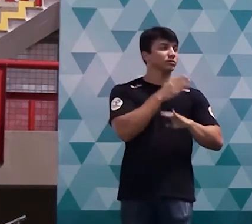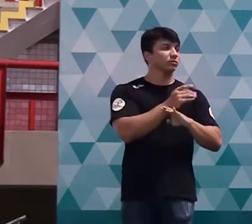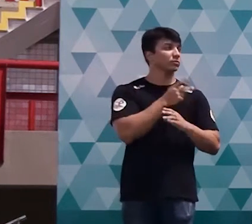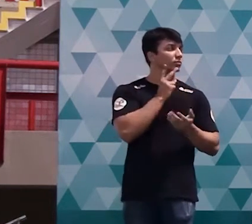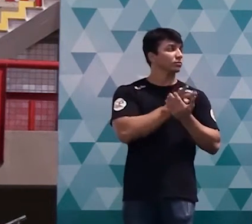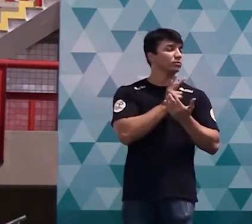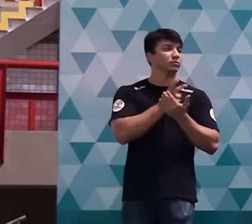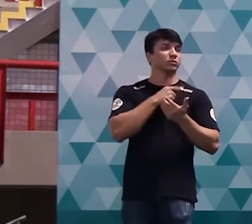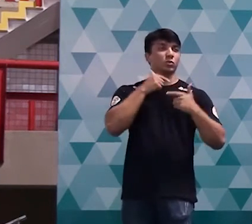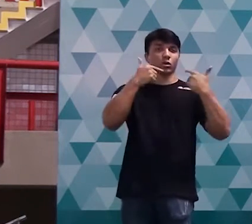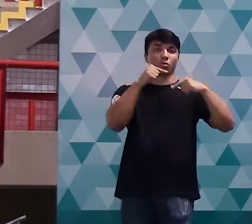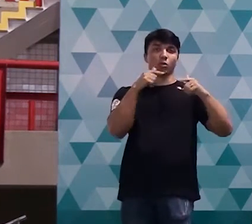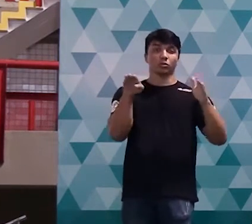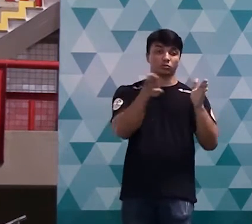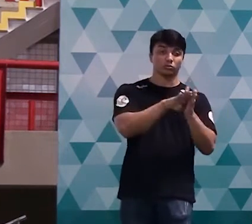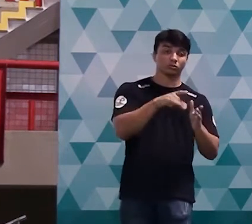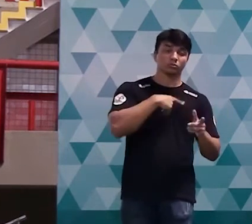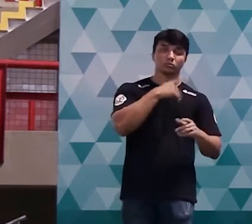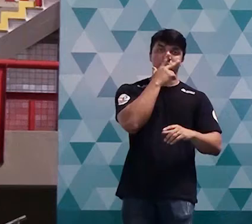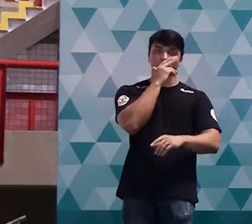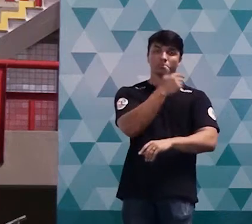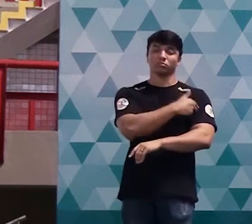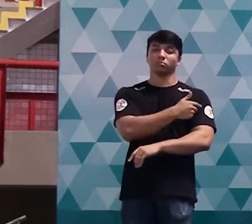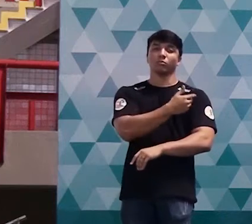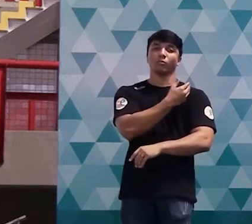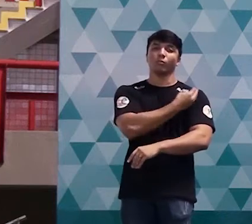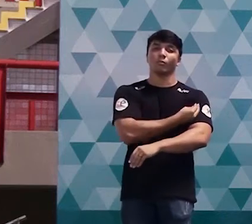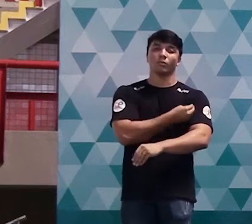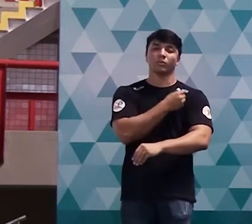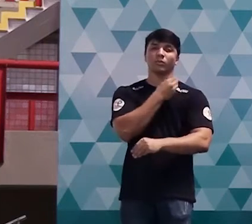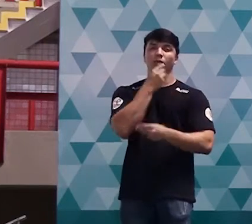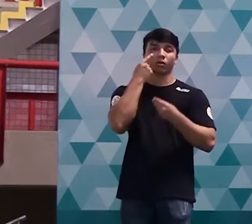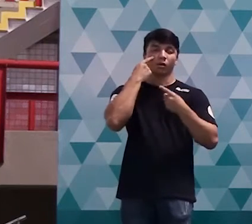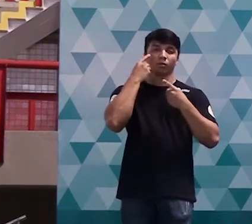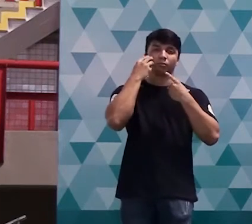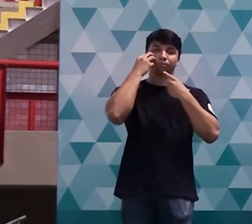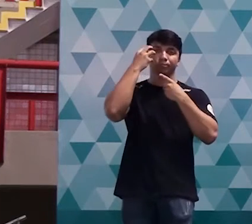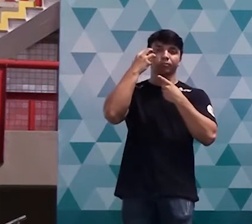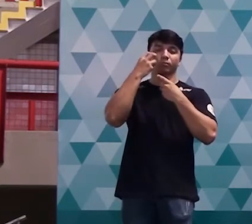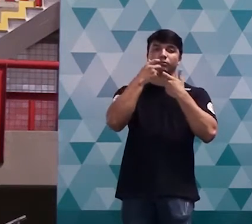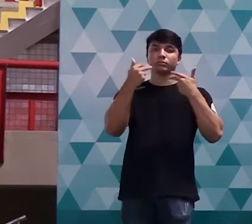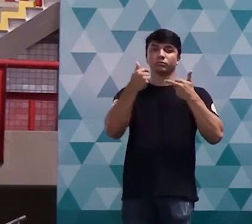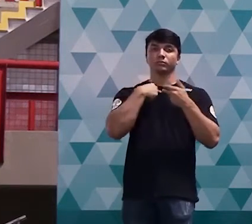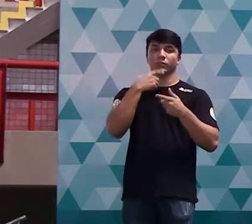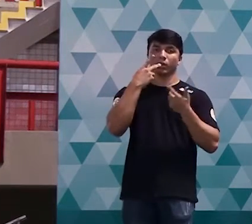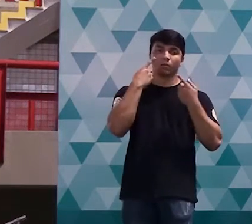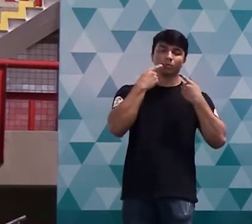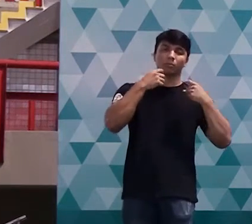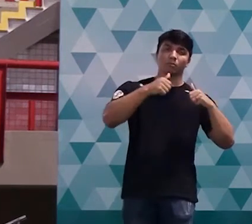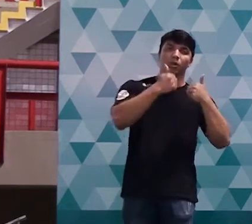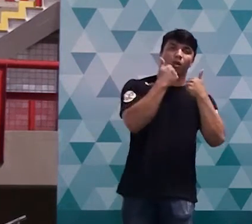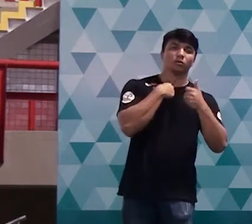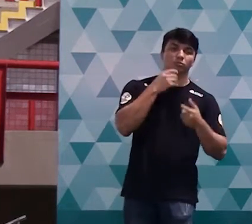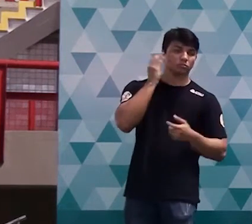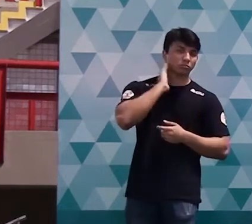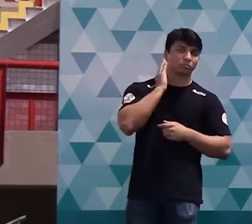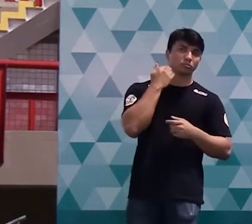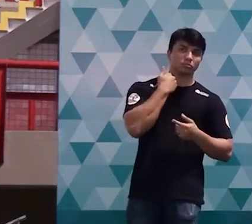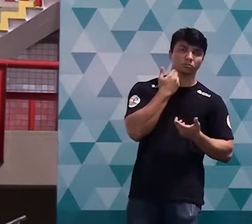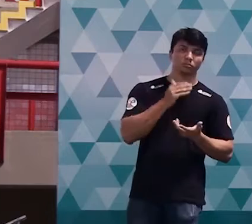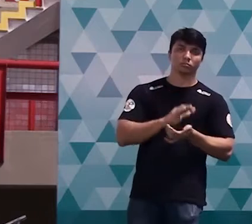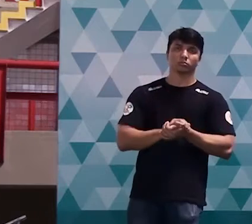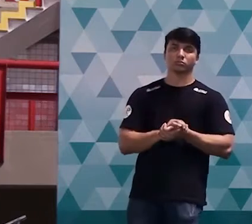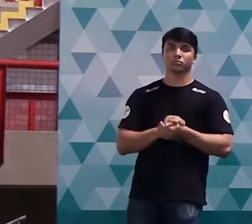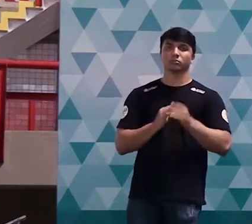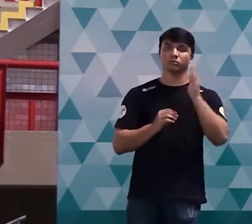ela chegava no trabalho e ela só chegava com pancada, né? E aí os amigos disseram, mulher, não, isso aqui é que eu caí lá em casa. Acho que